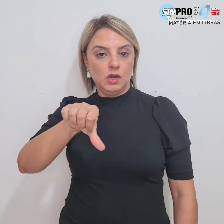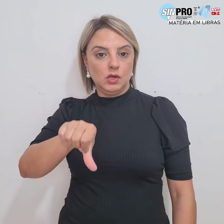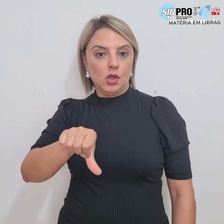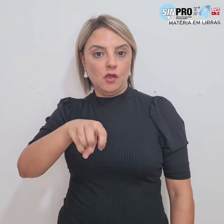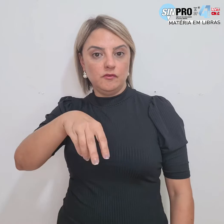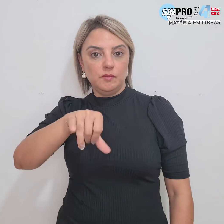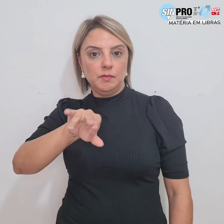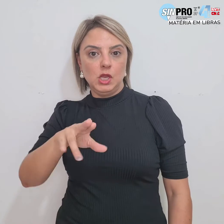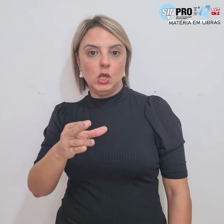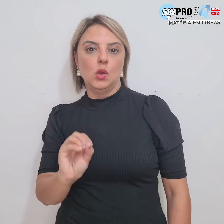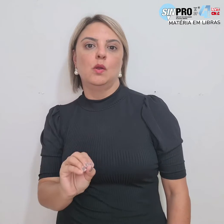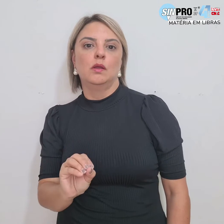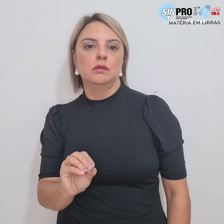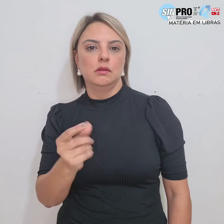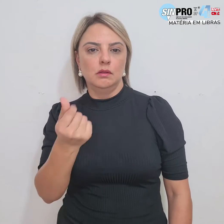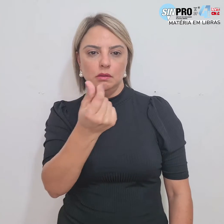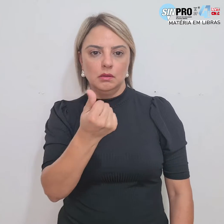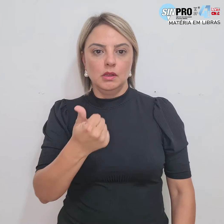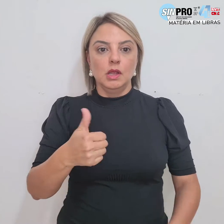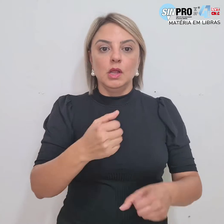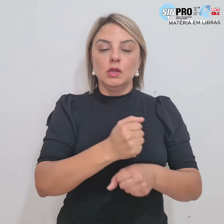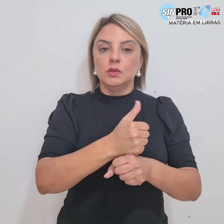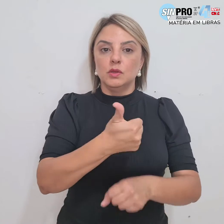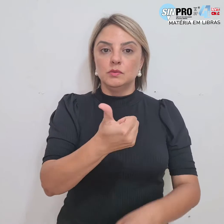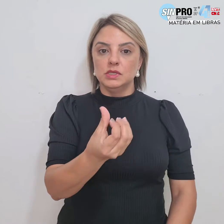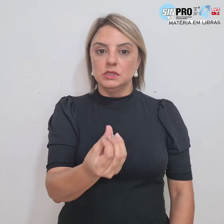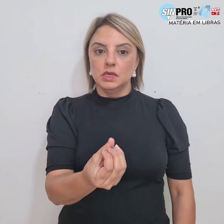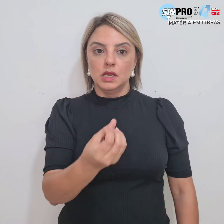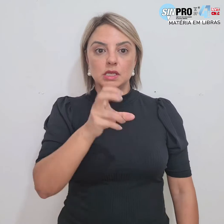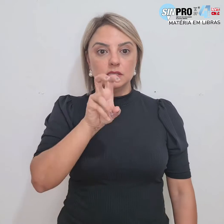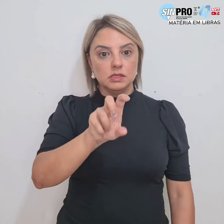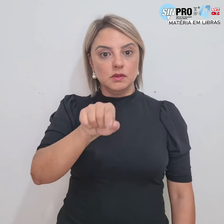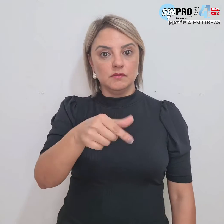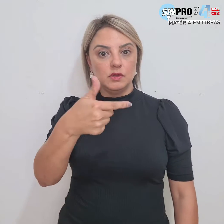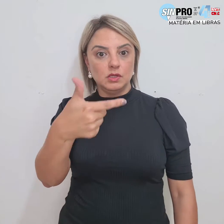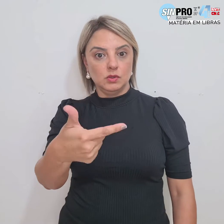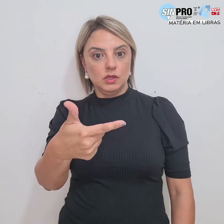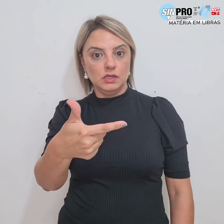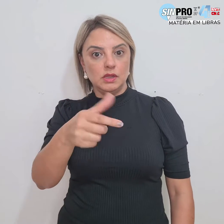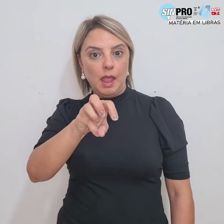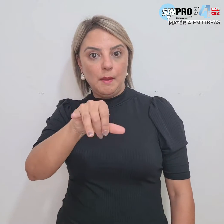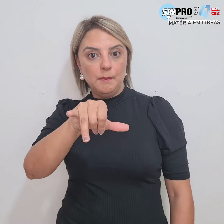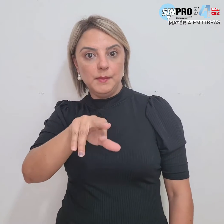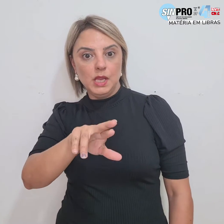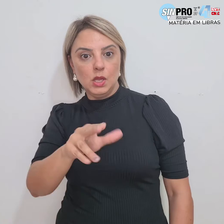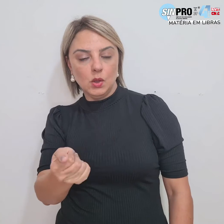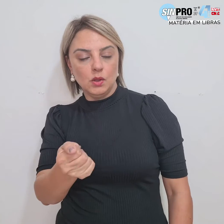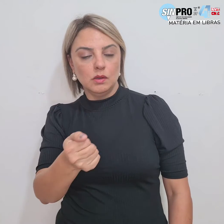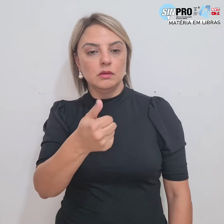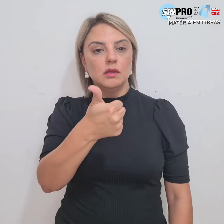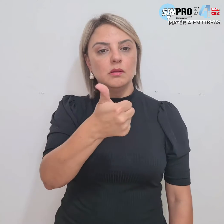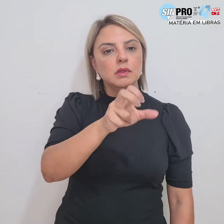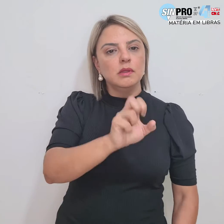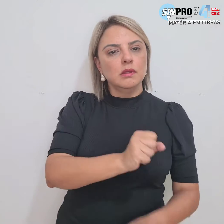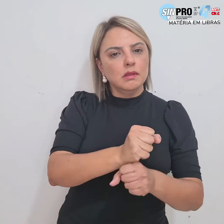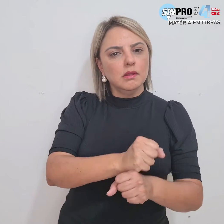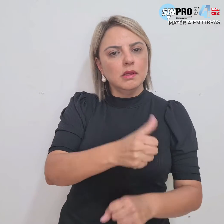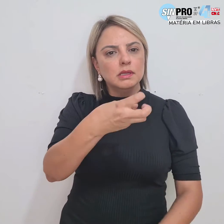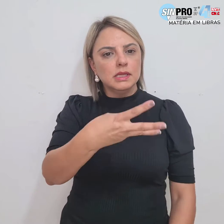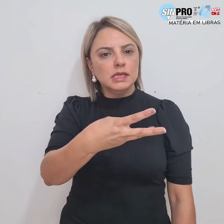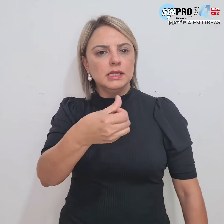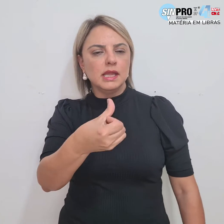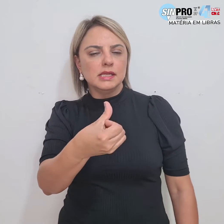41,9 milhões. Em 2016, foi de R 50,2 milhões. Em 2015,